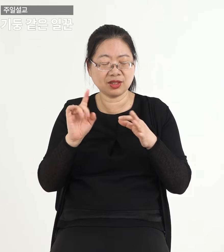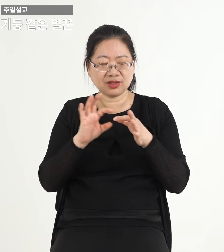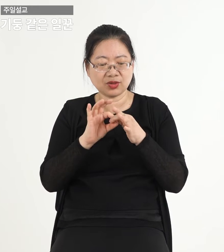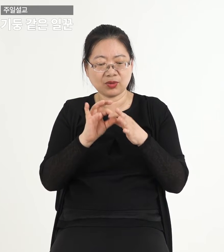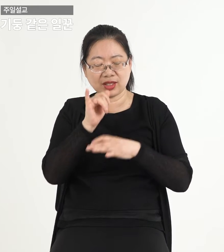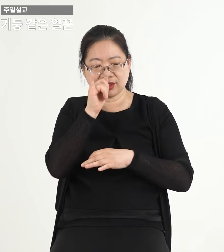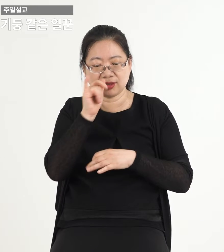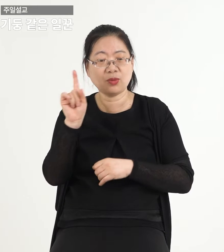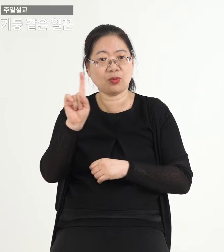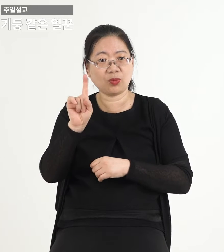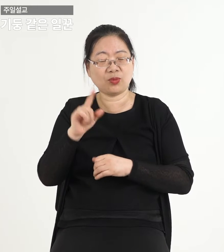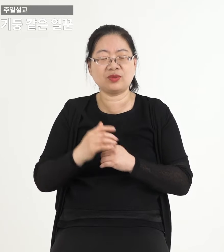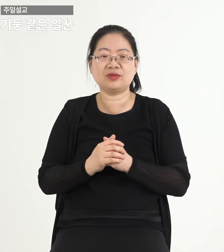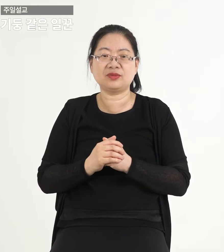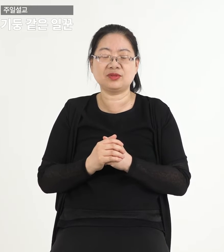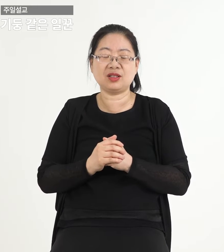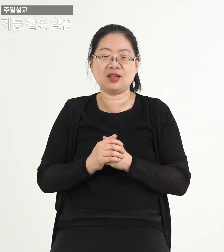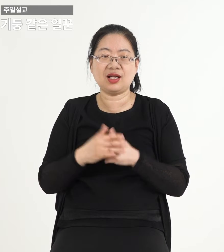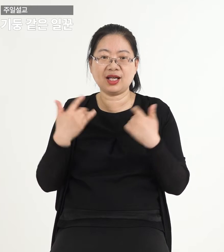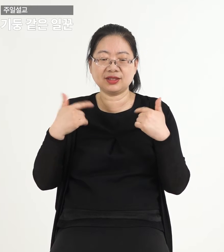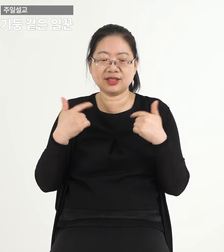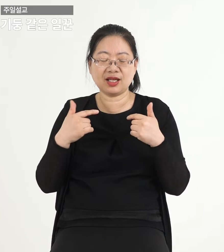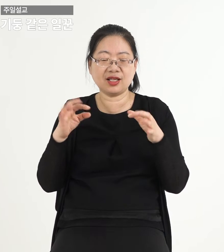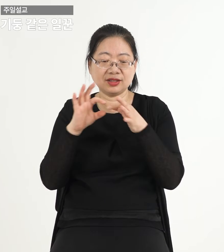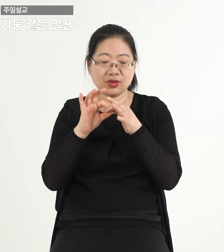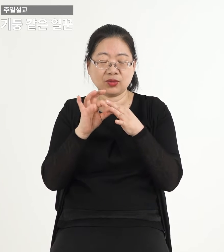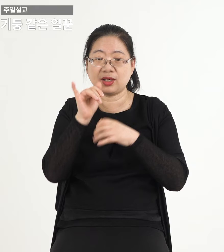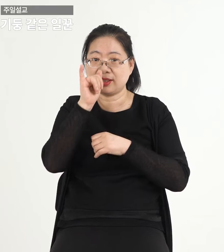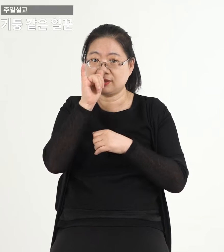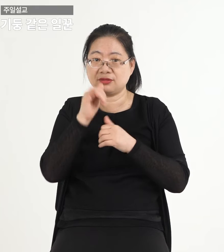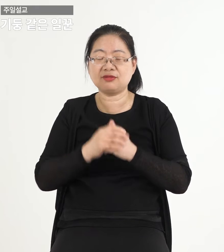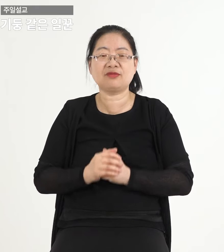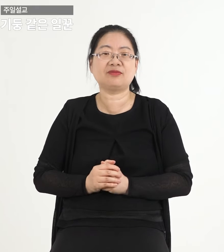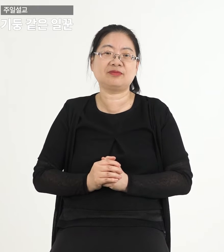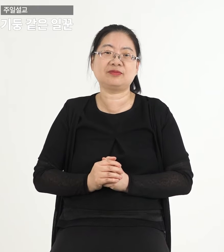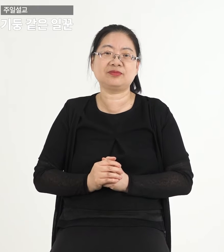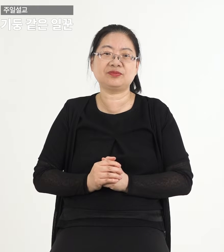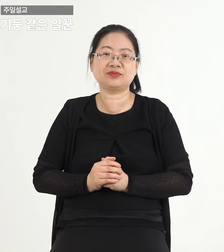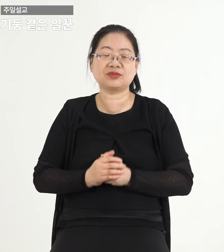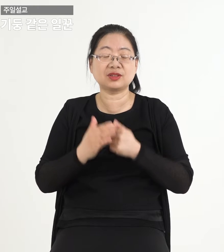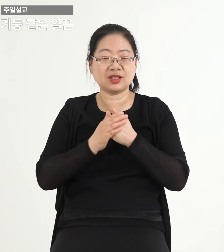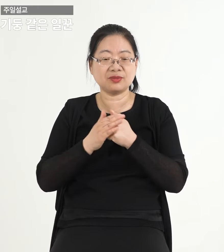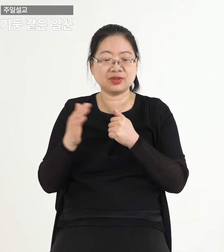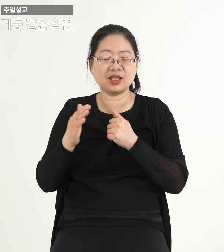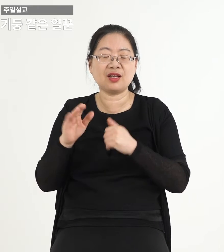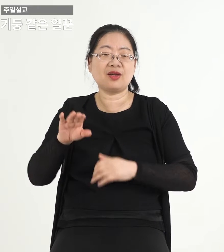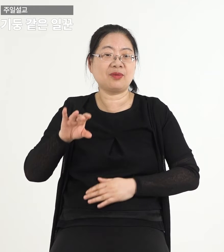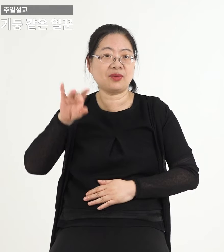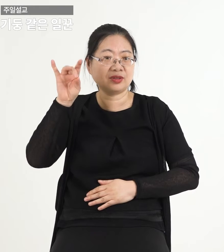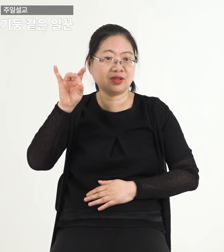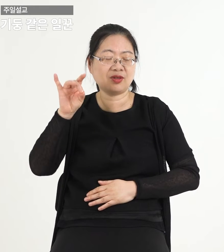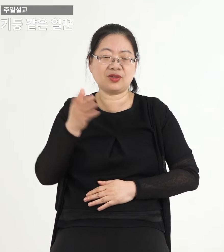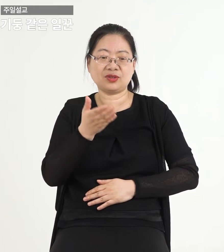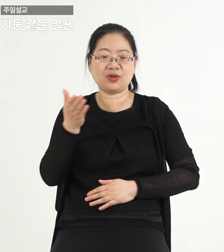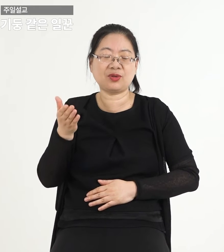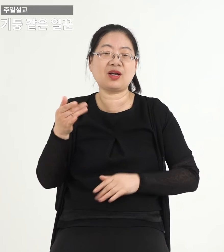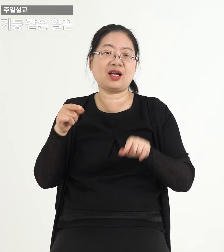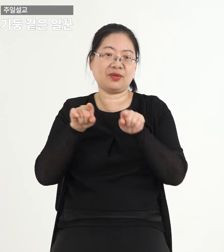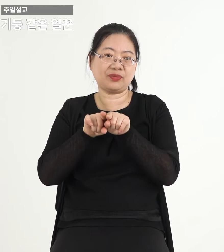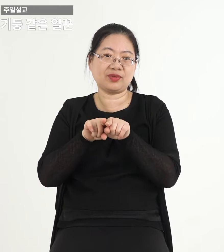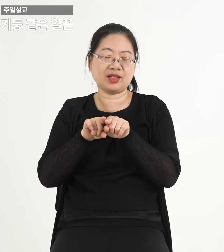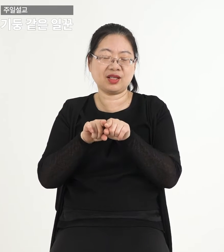연관성이 있을까요? 반드시 연관성이 있단 말이에요. 그래서 그 부분을 먼저 여러분들과